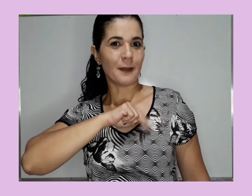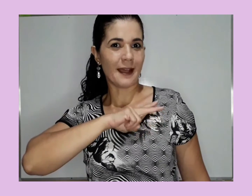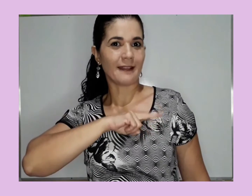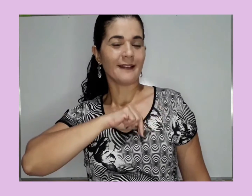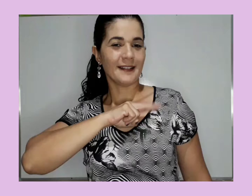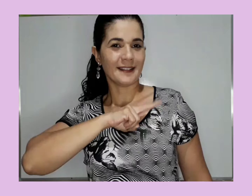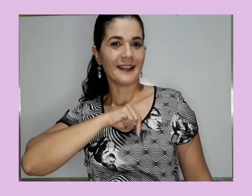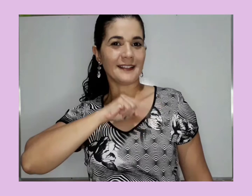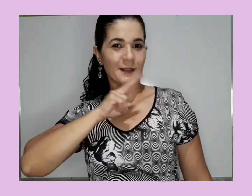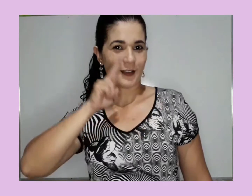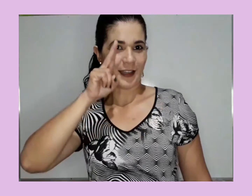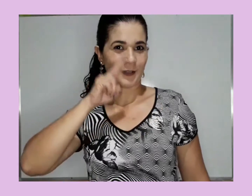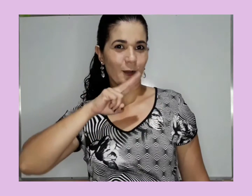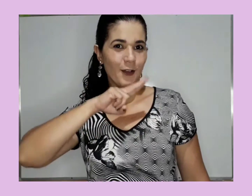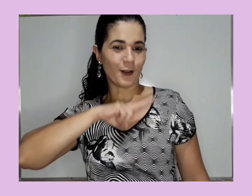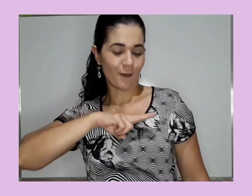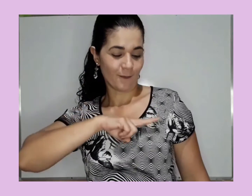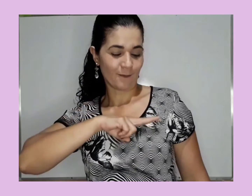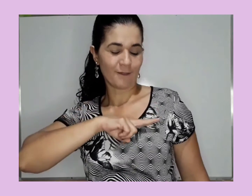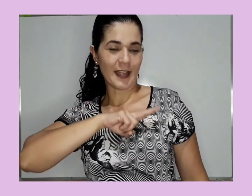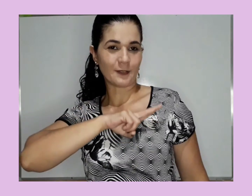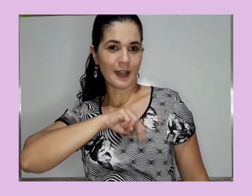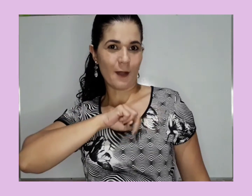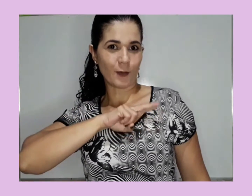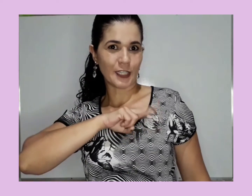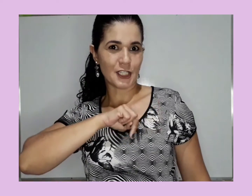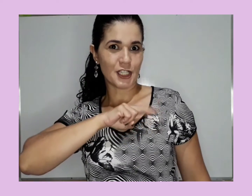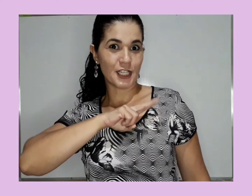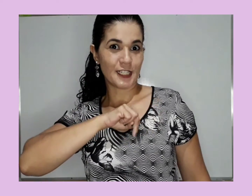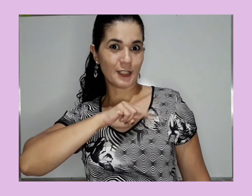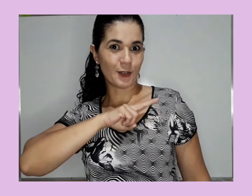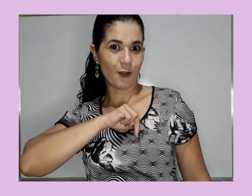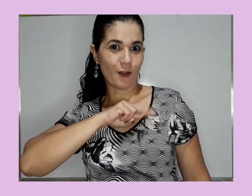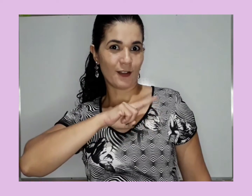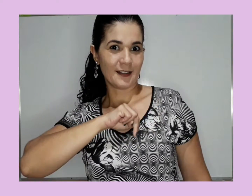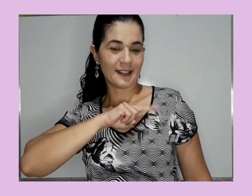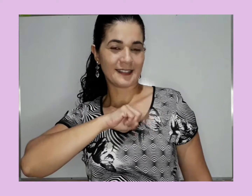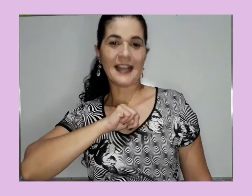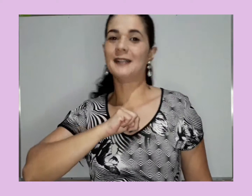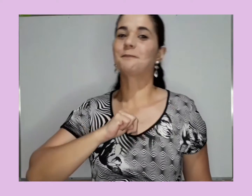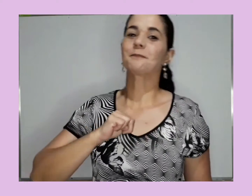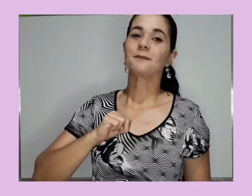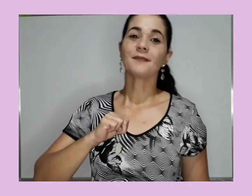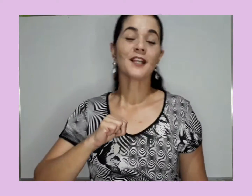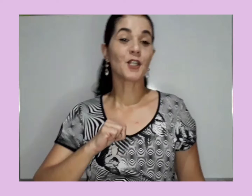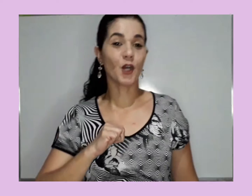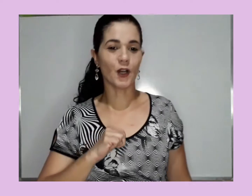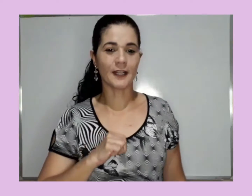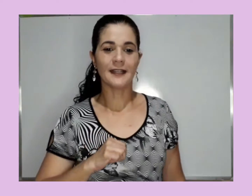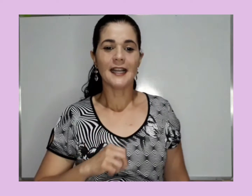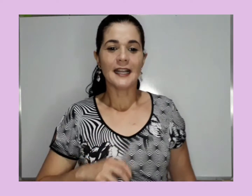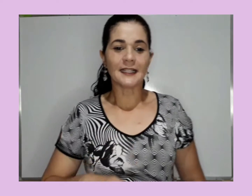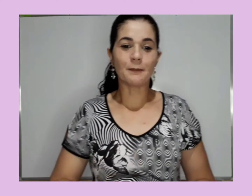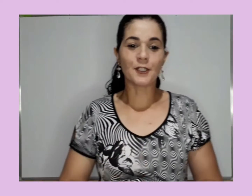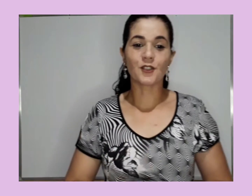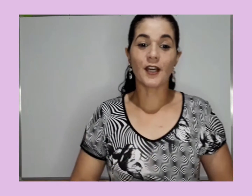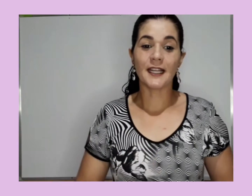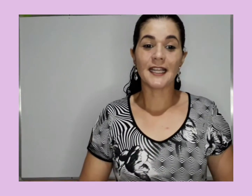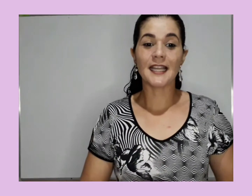pai, né? Então, olha lá, nora, ó, tá indo lá, ó, tá tirando, ó, tá? Nora. Depois de nora,